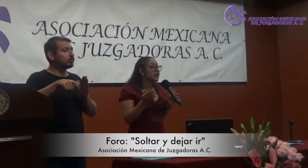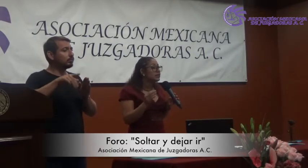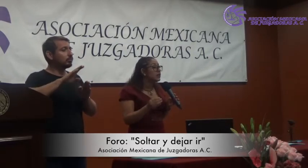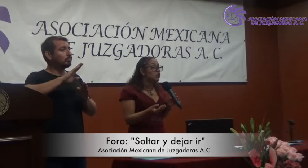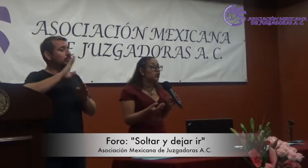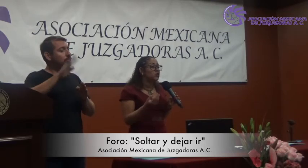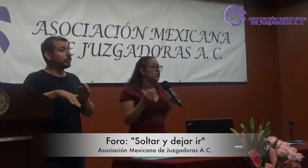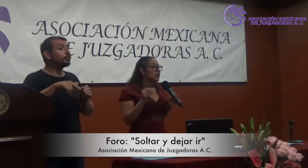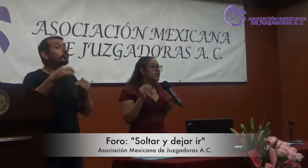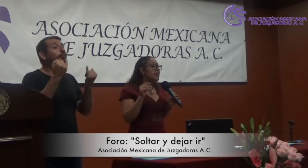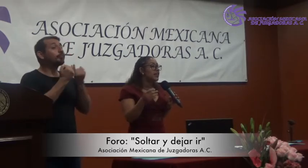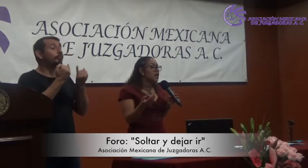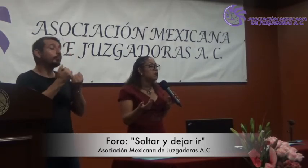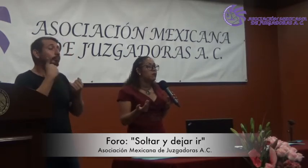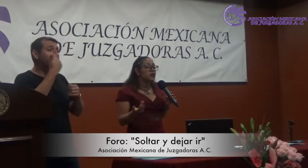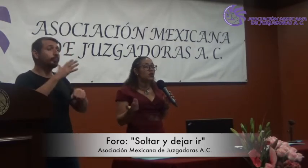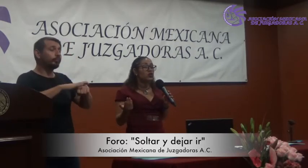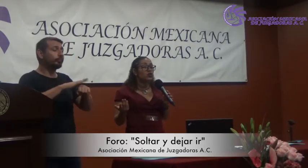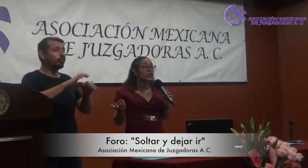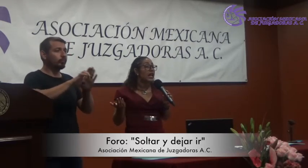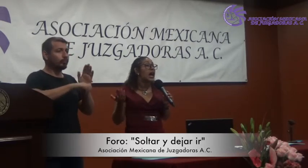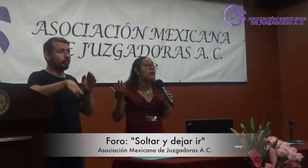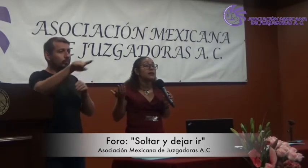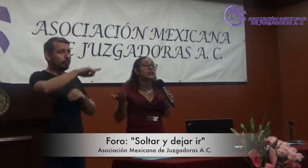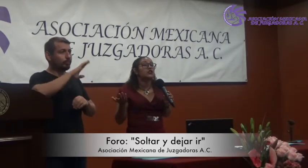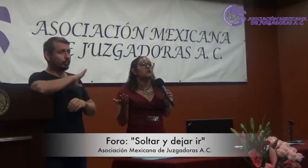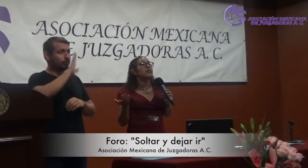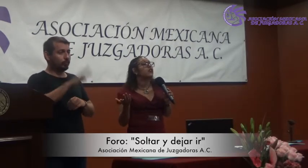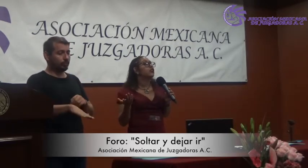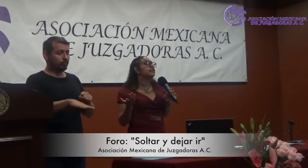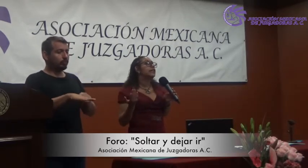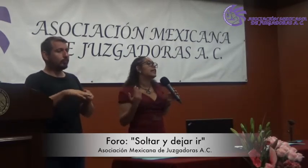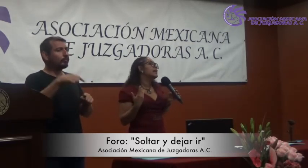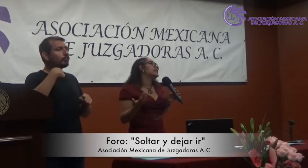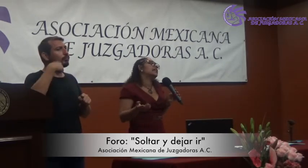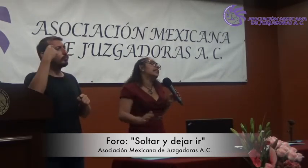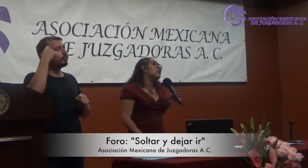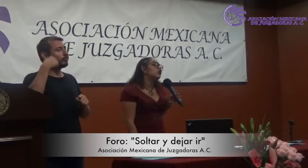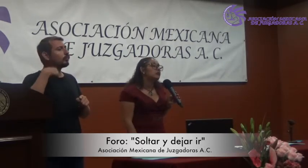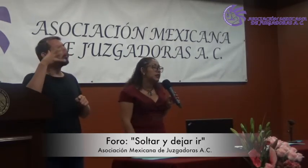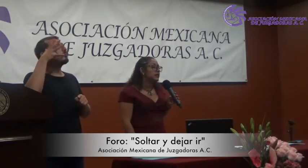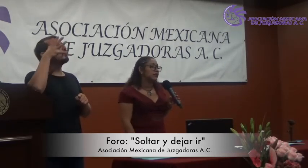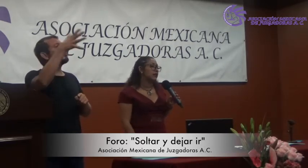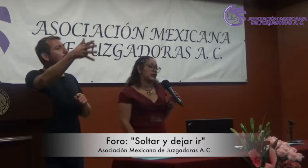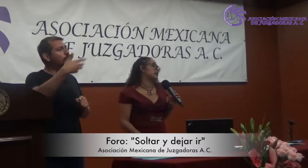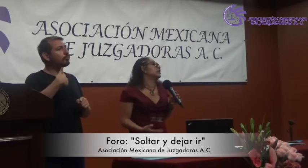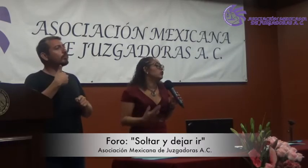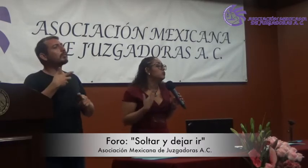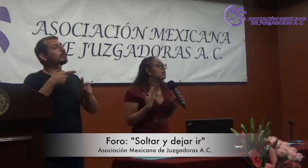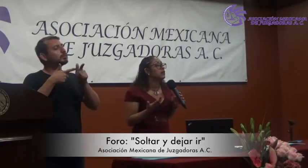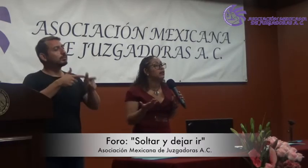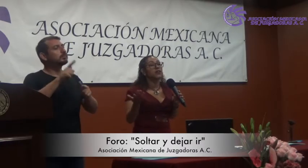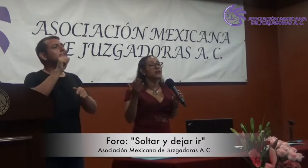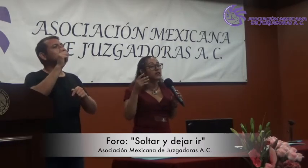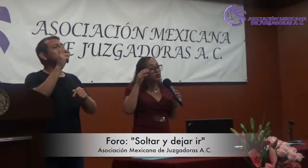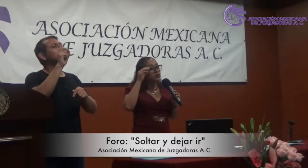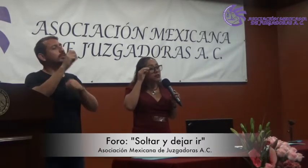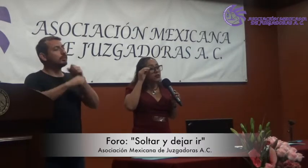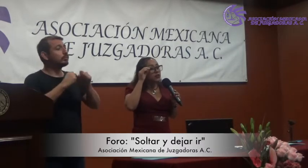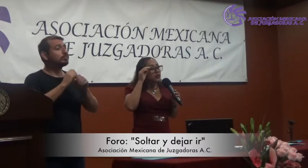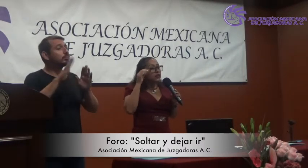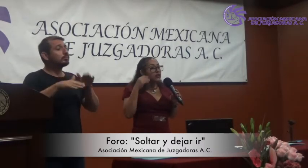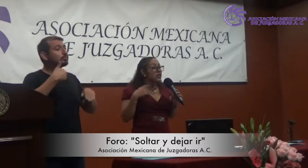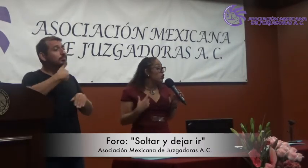podemos estar seguros de en qué momento ocurrirá. A veces un médico dice, te queda un mes de vida. Sí, un médico atrevido,